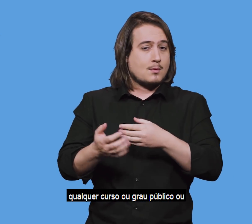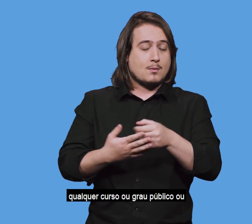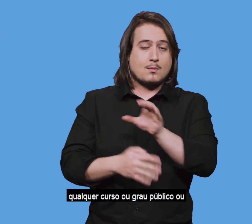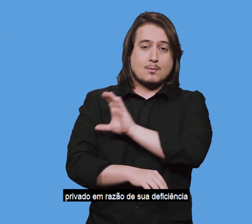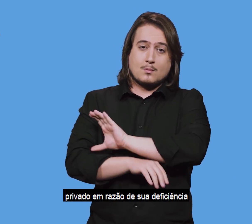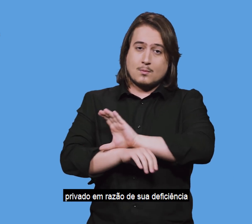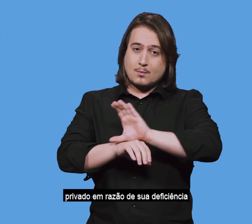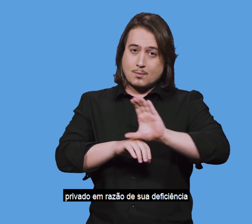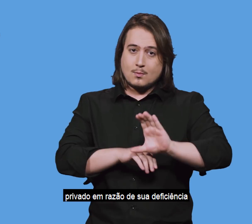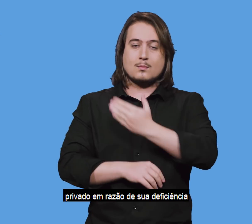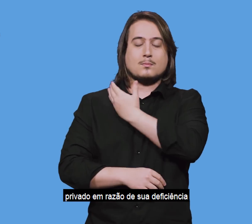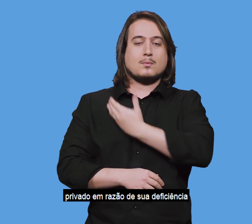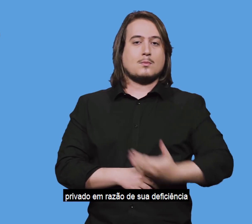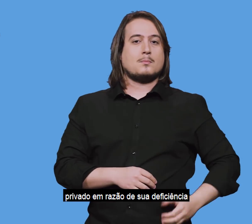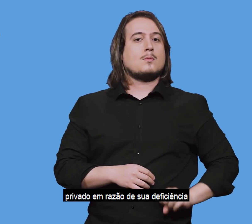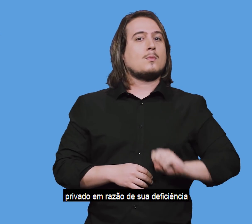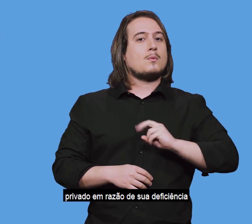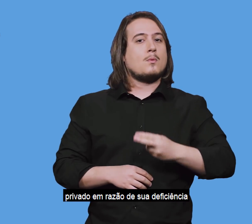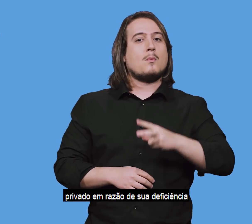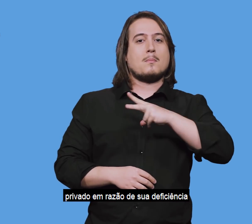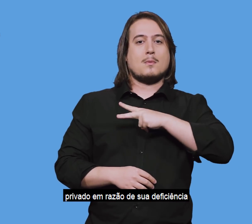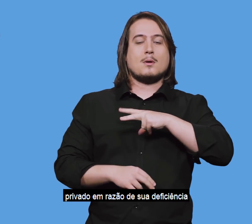privado em razão de sua deficiência